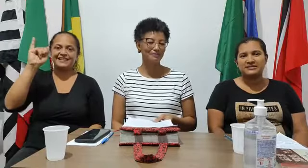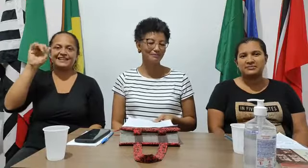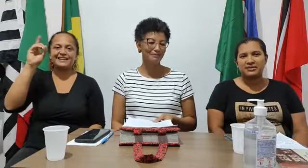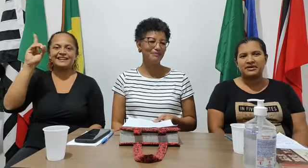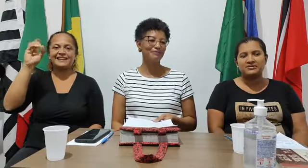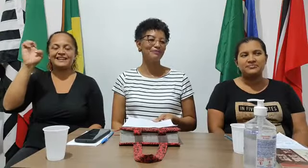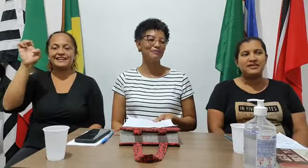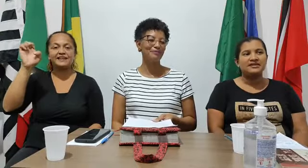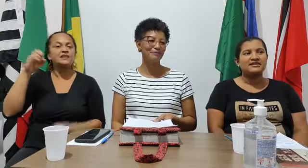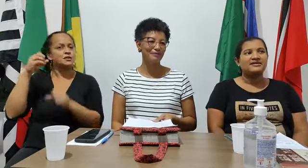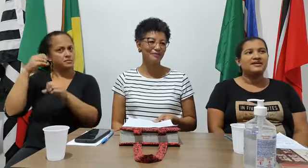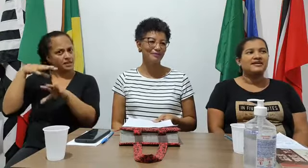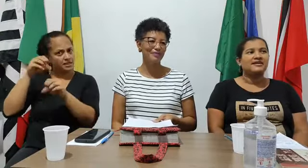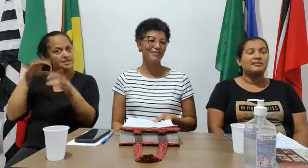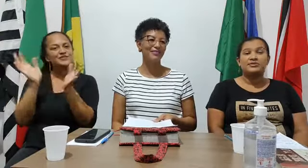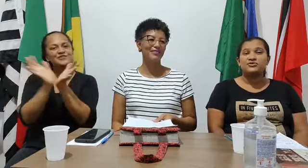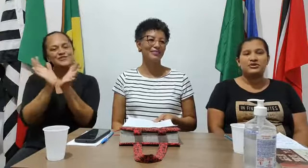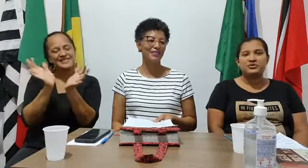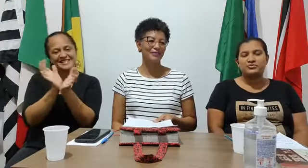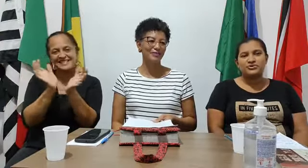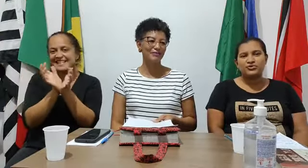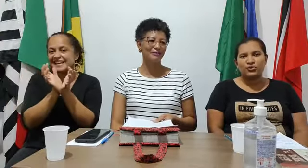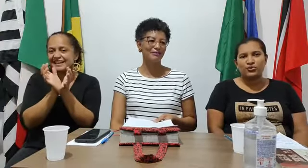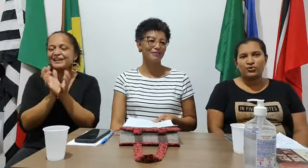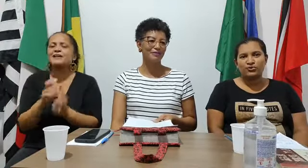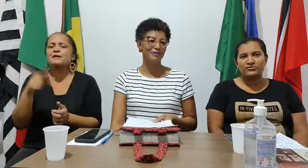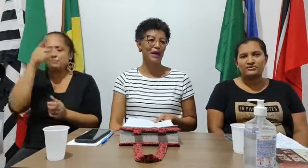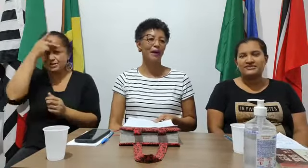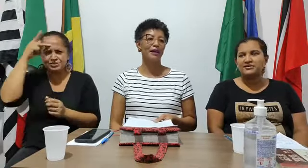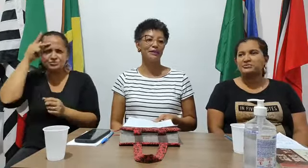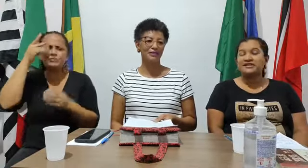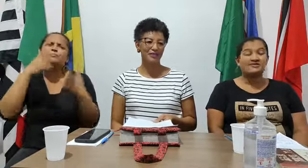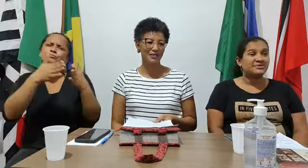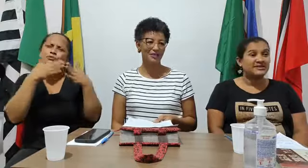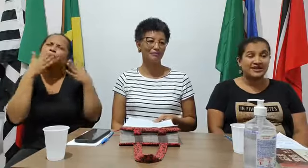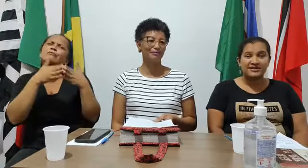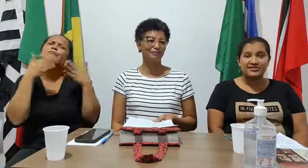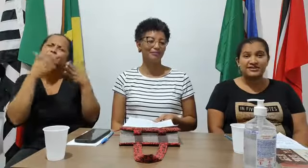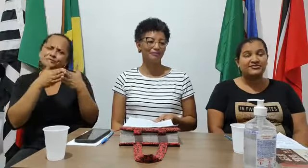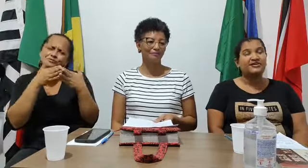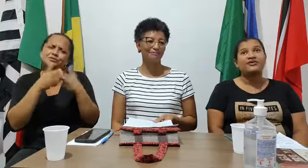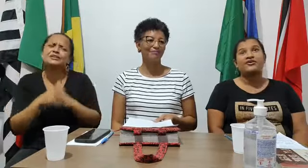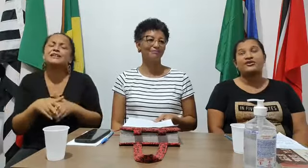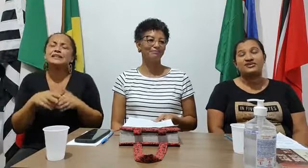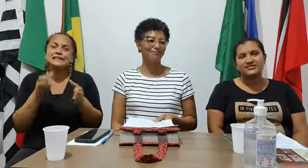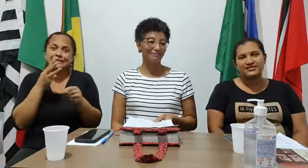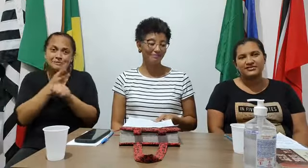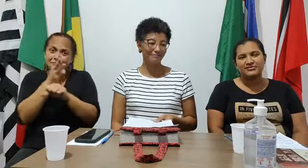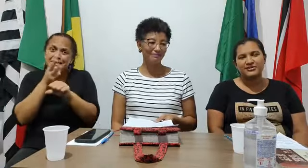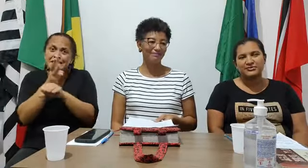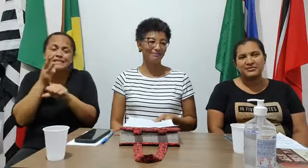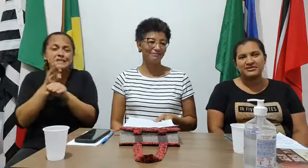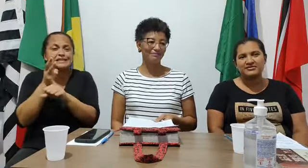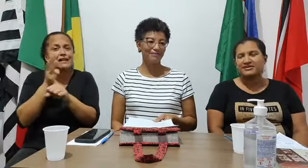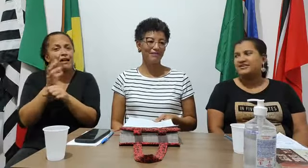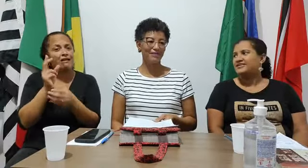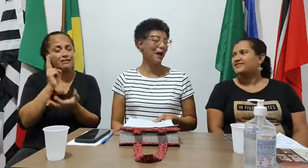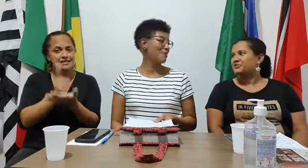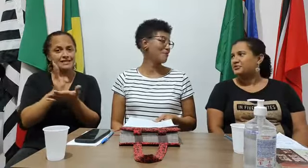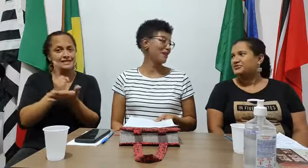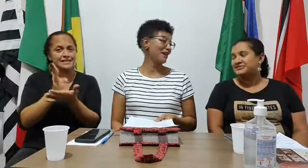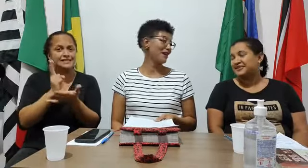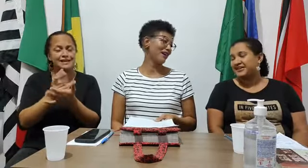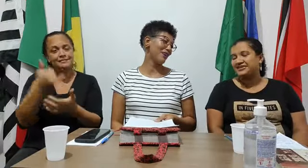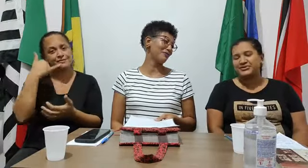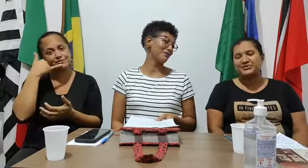que eu participei. A pessoa que eu pedia socorro, que eu mandava mensagem, que ficava horas no telefone comigo.